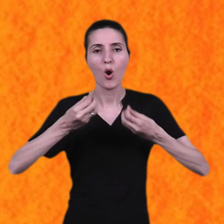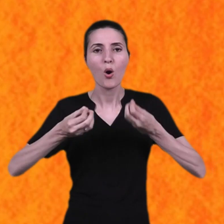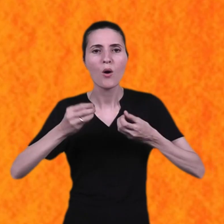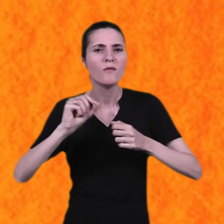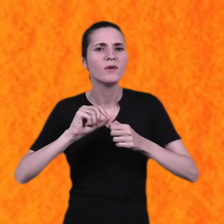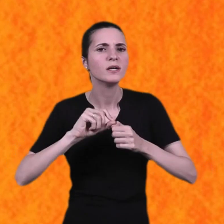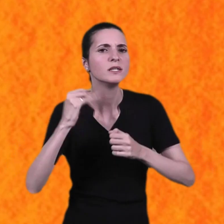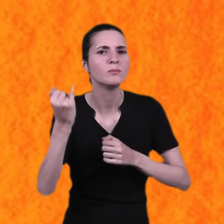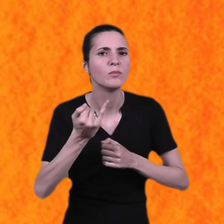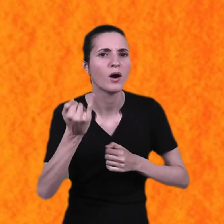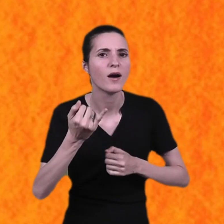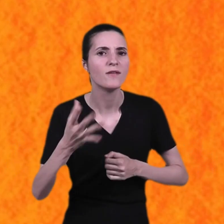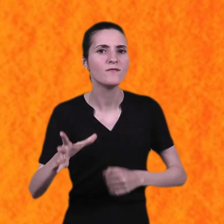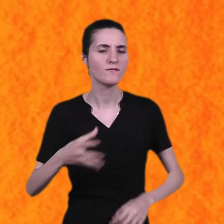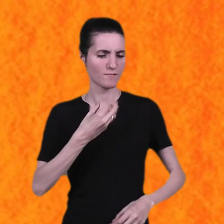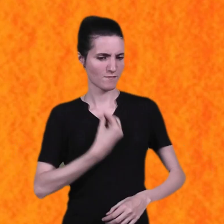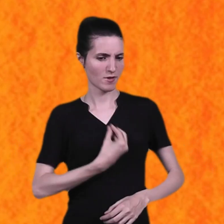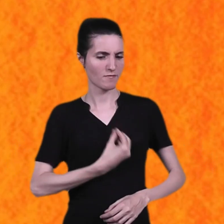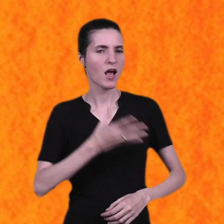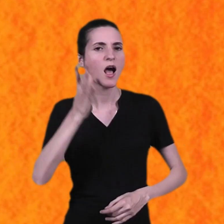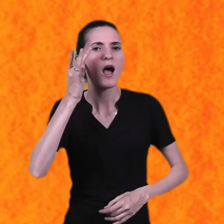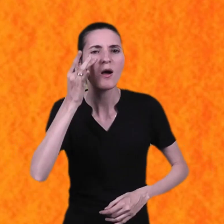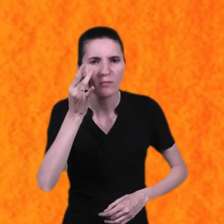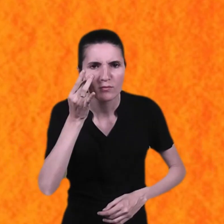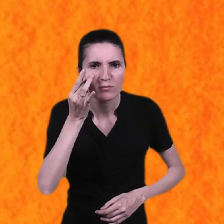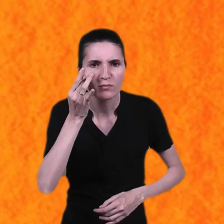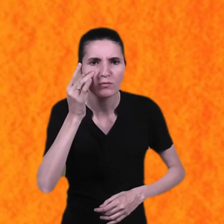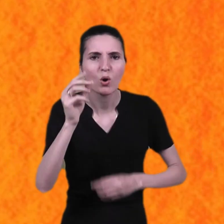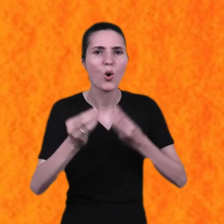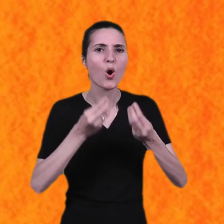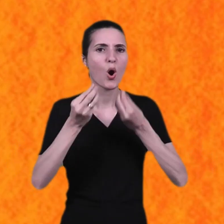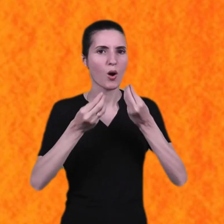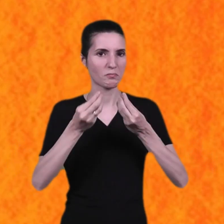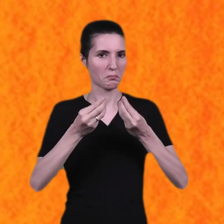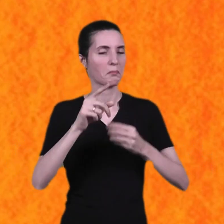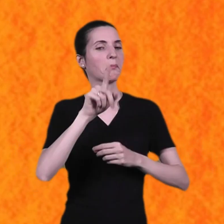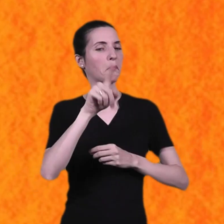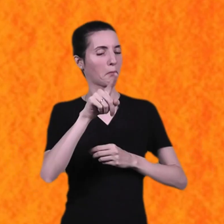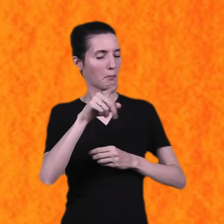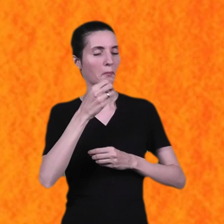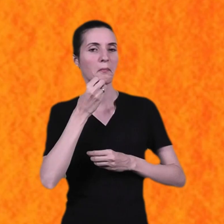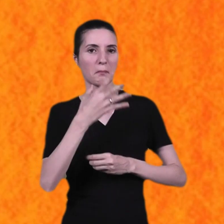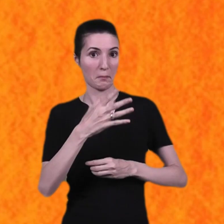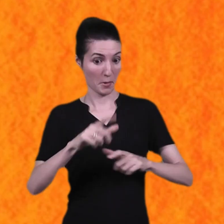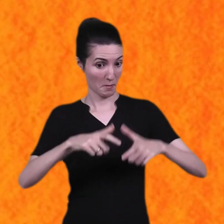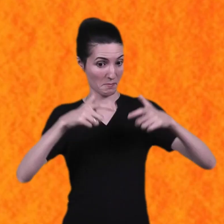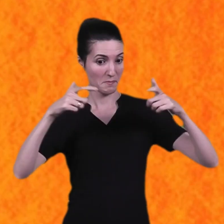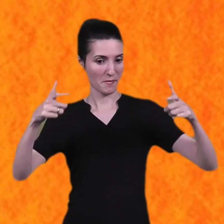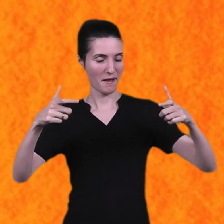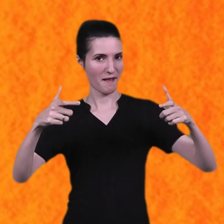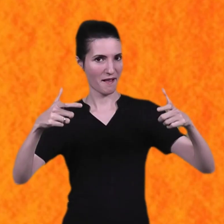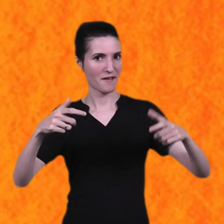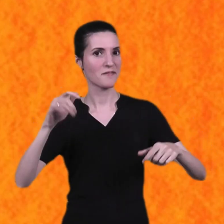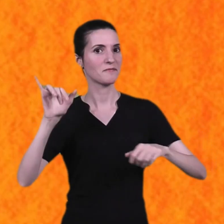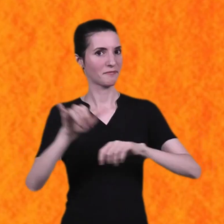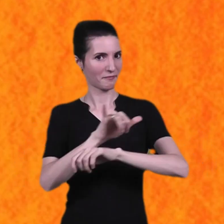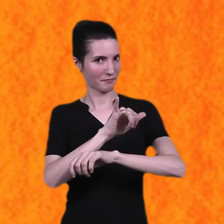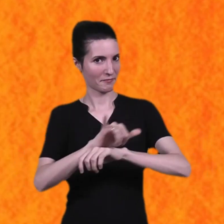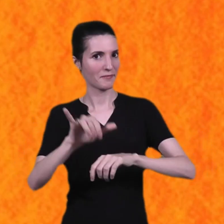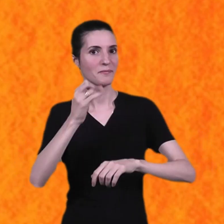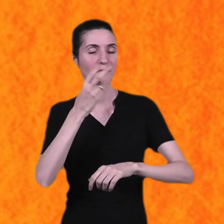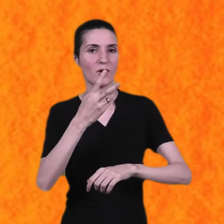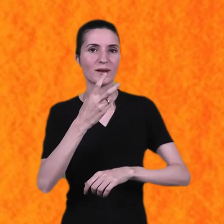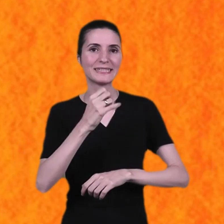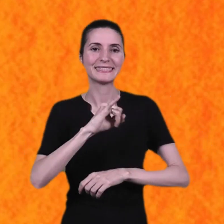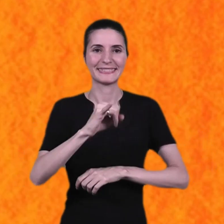importante se eu não vivencio, se eu só ouço falar? Olha né? que o desafio do proponente Alexandre é maior, hein? Um dia inteiro. Parece